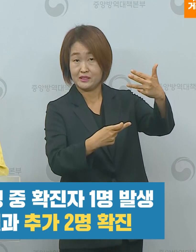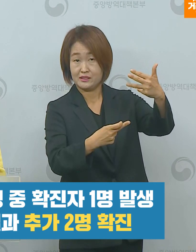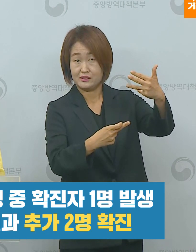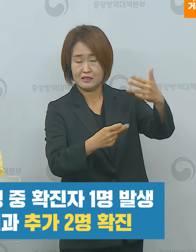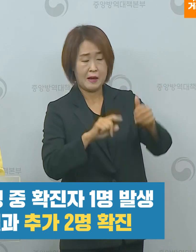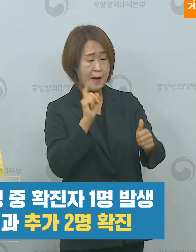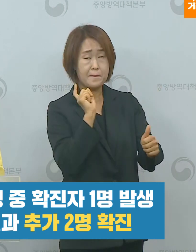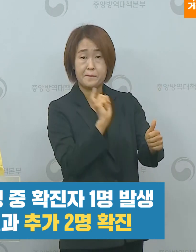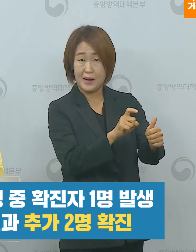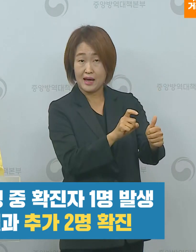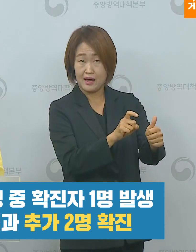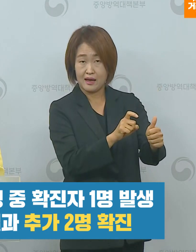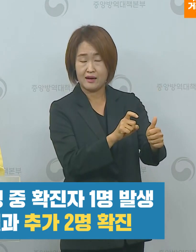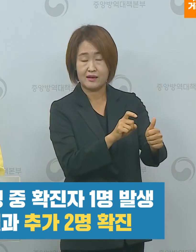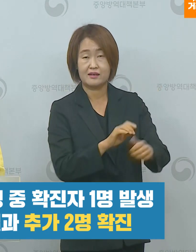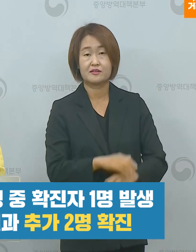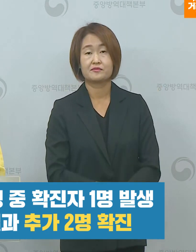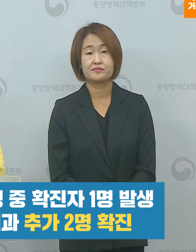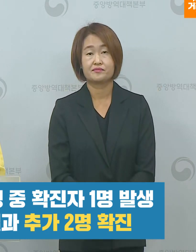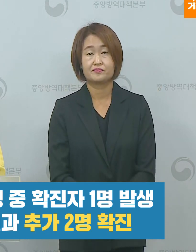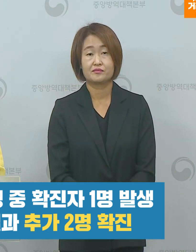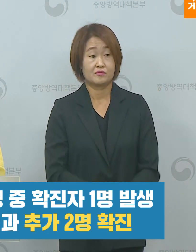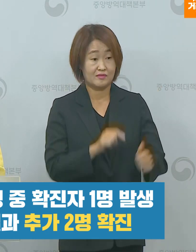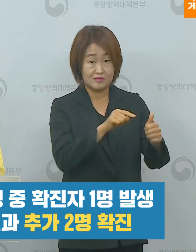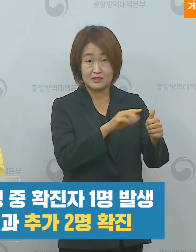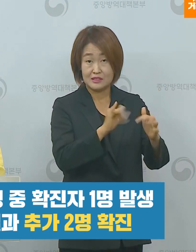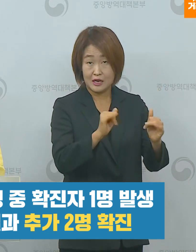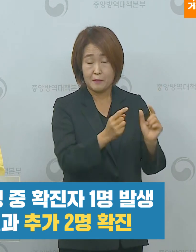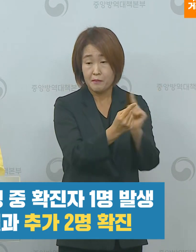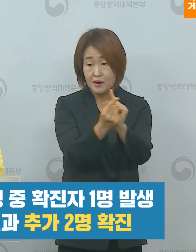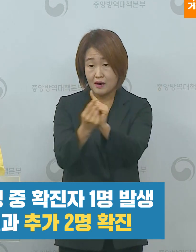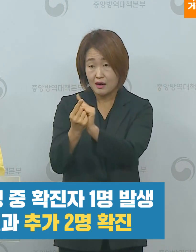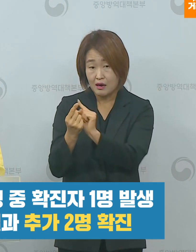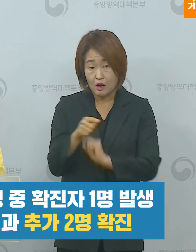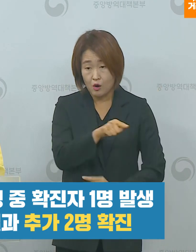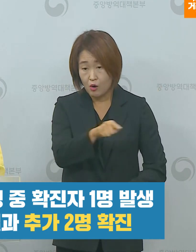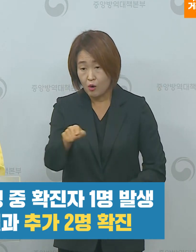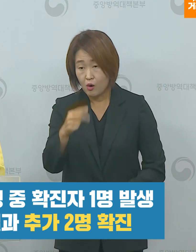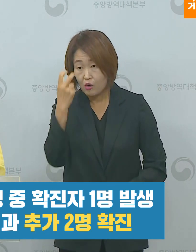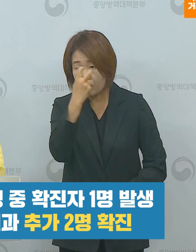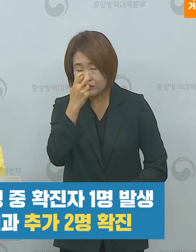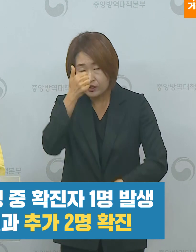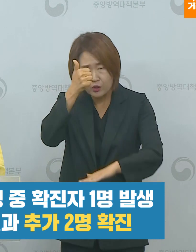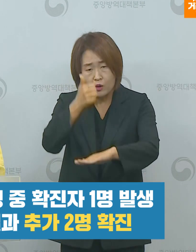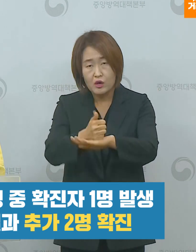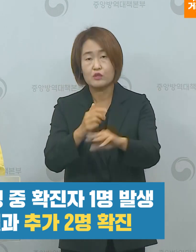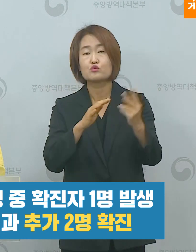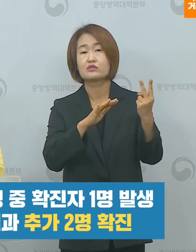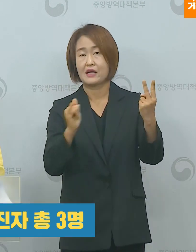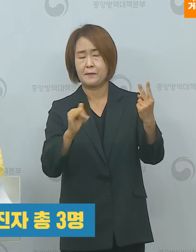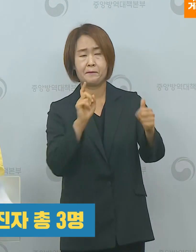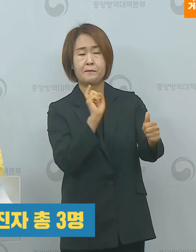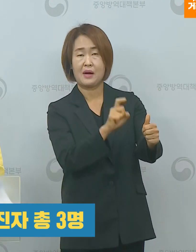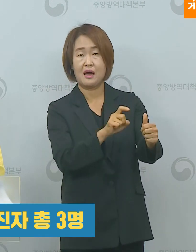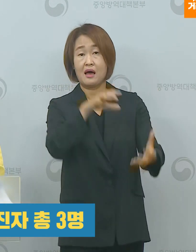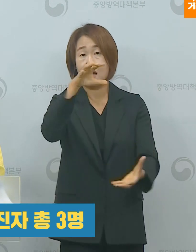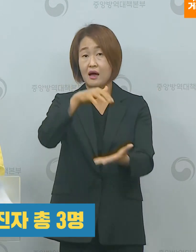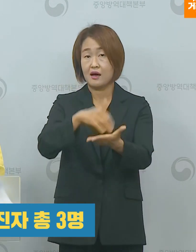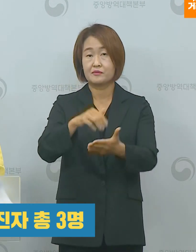확진자 1명이 발생하여 접촉자에 대한 검사 결과 추가로 2명이 확진되어서